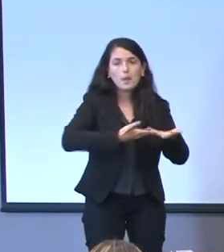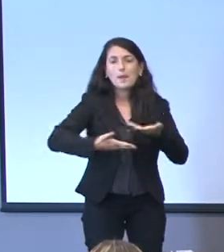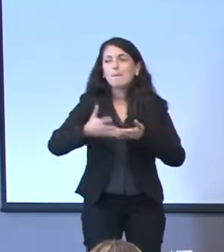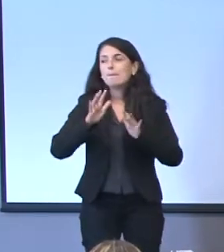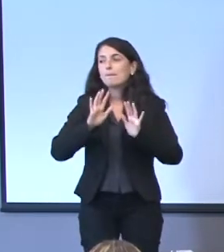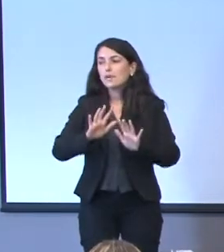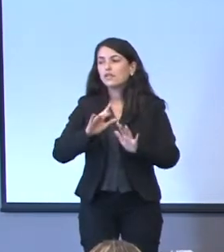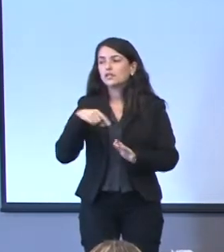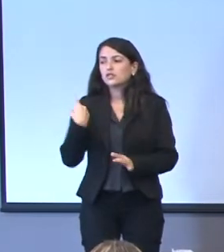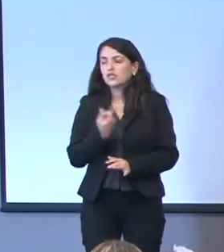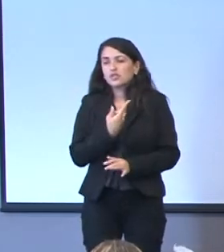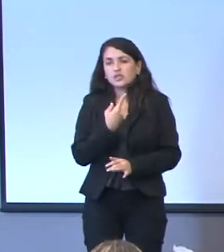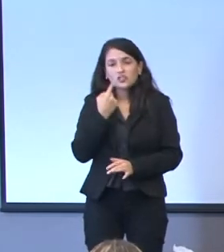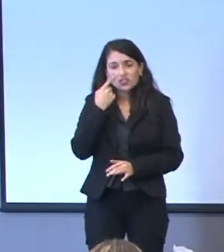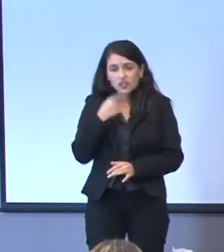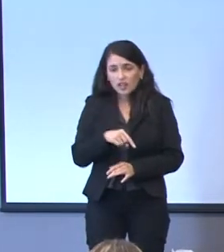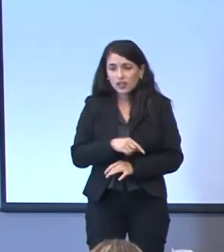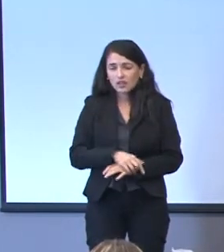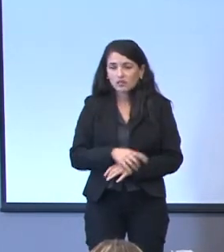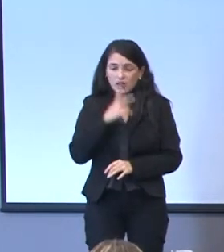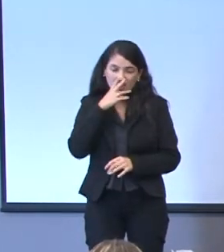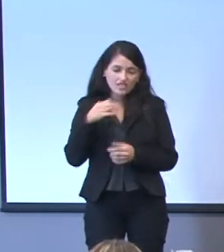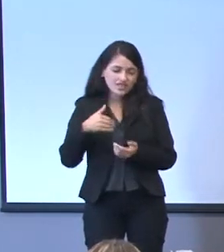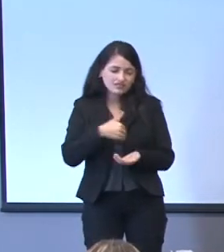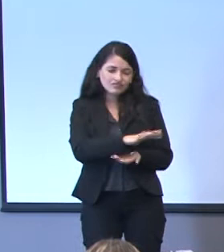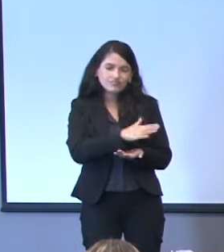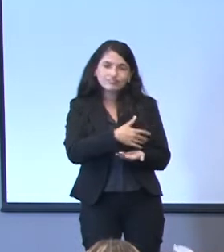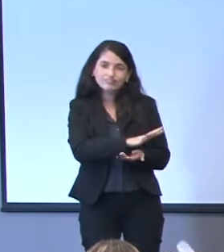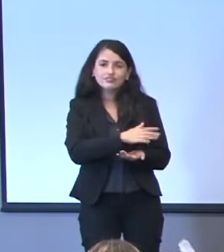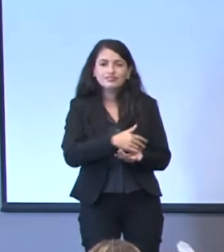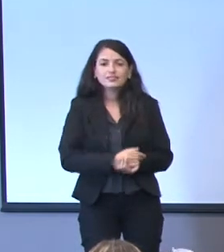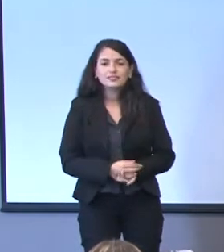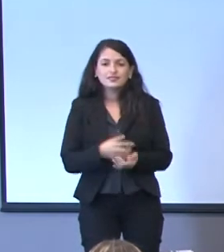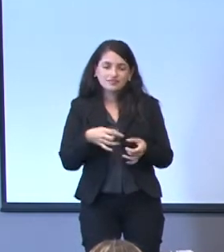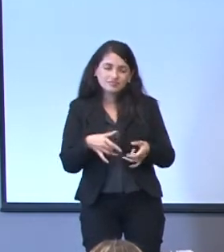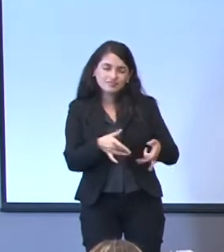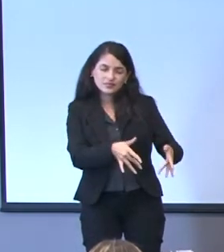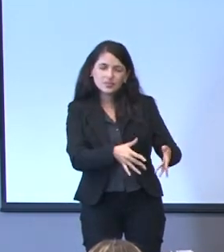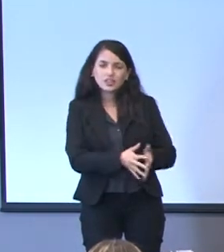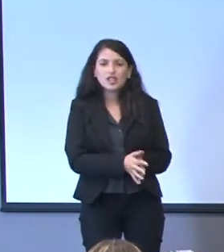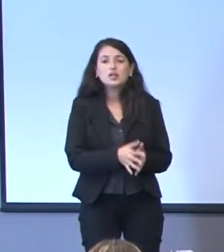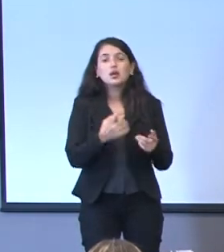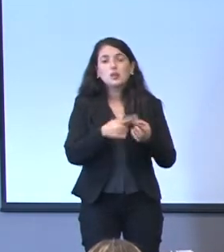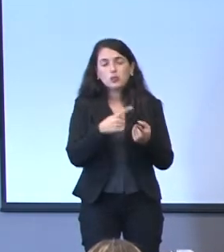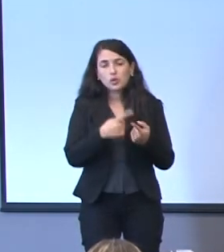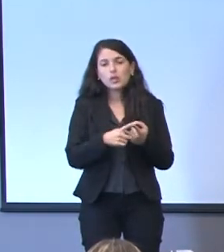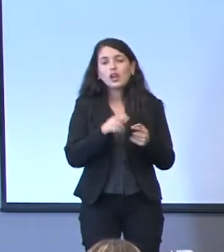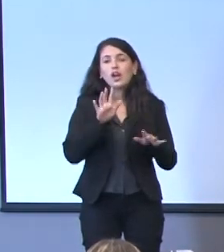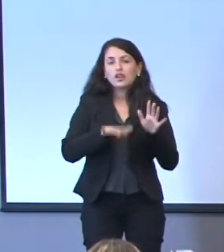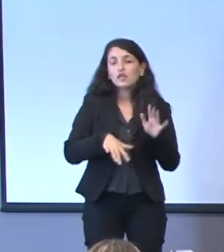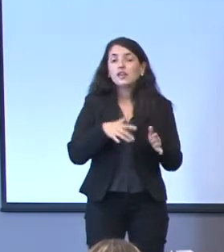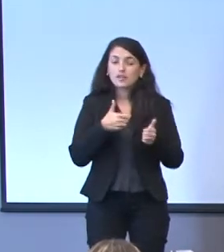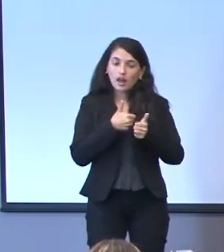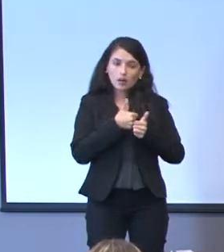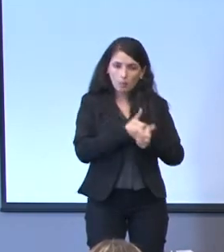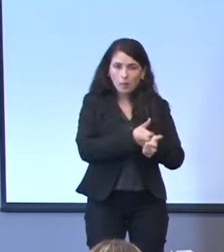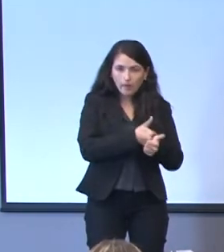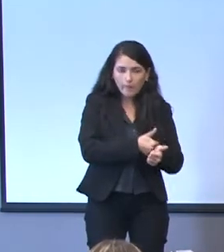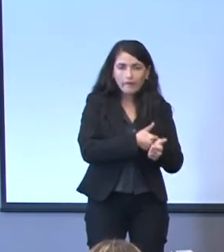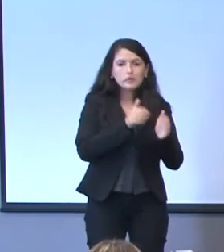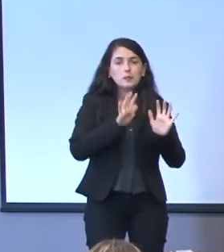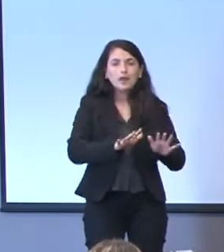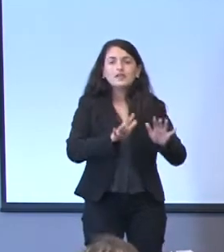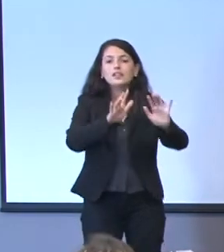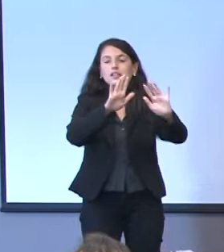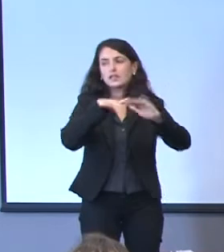a gente fica vendo que elas estão jogadas. Porque, mesmo que elas, em vez de quando estão acompanhadas,